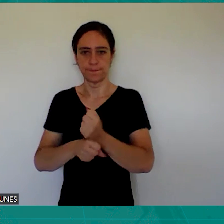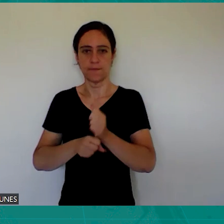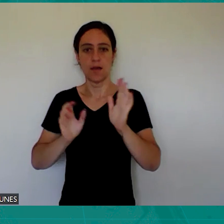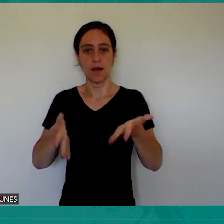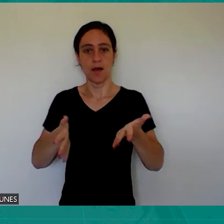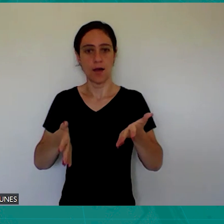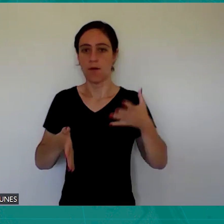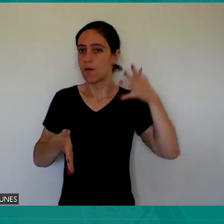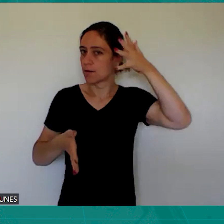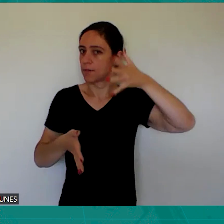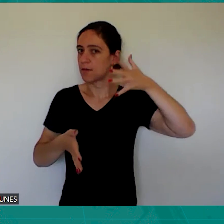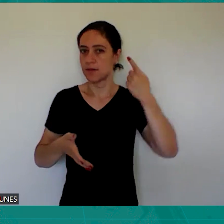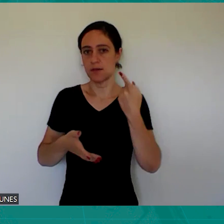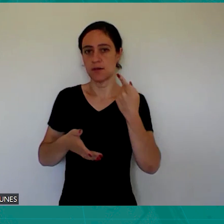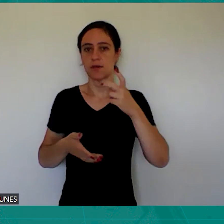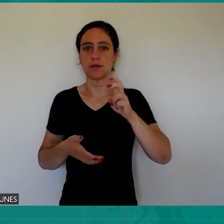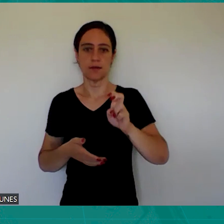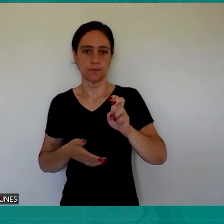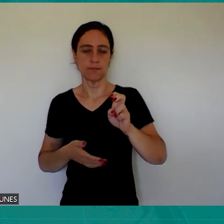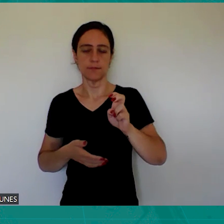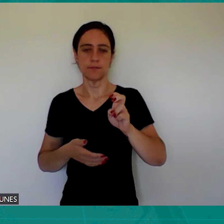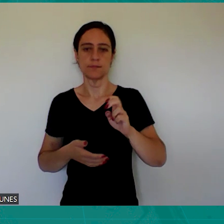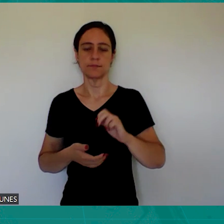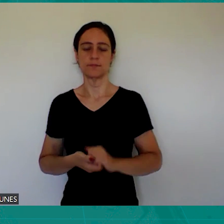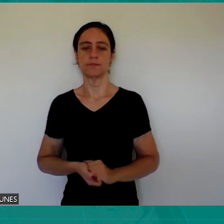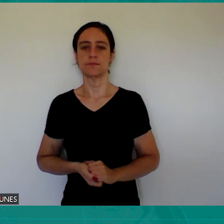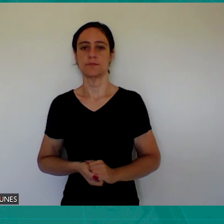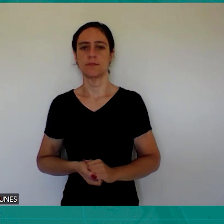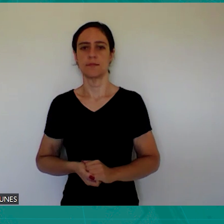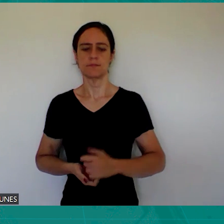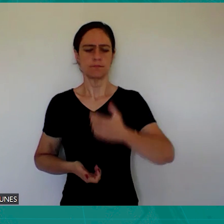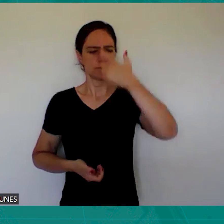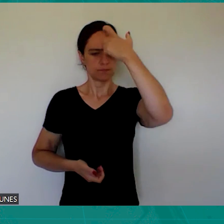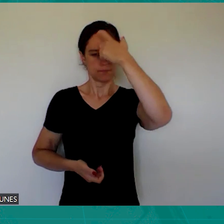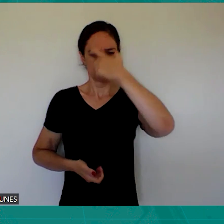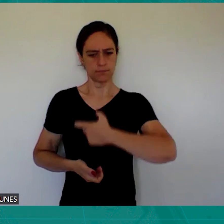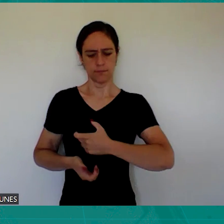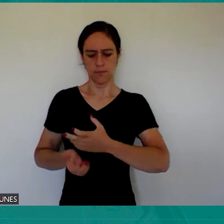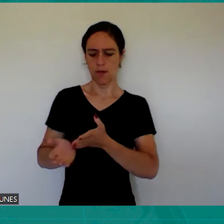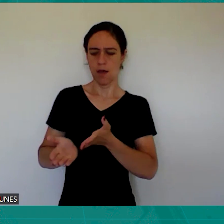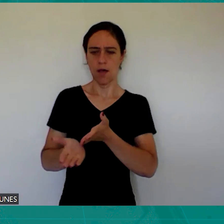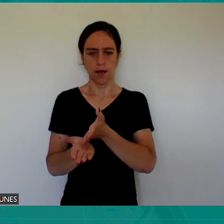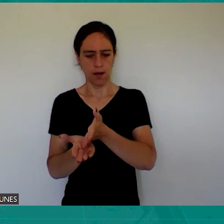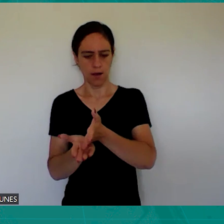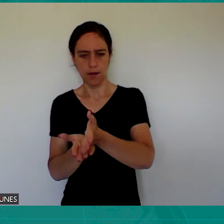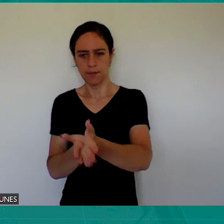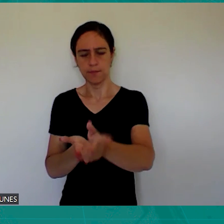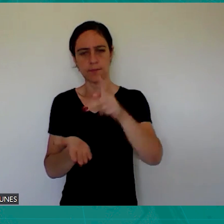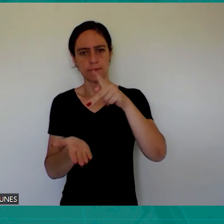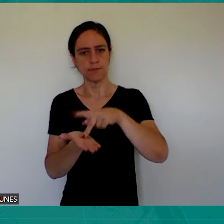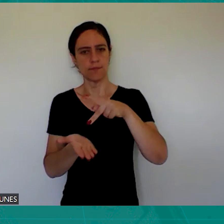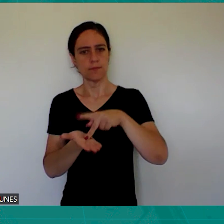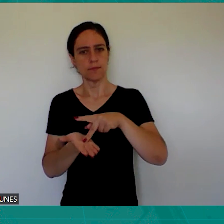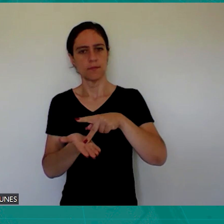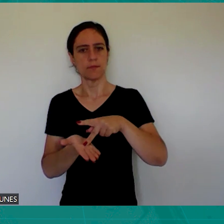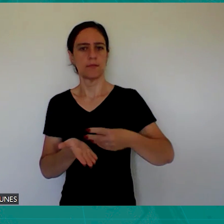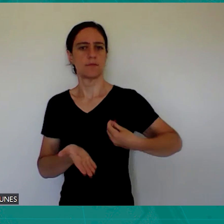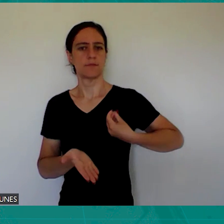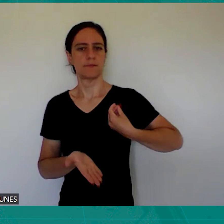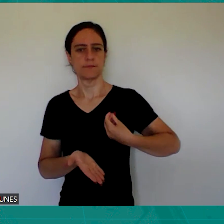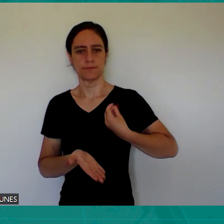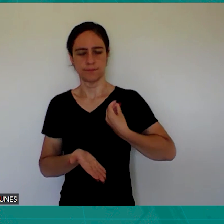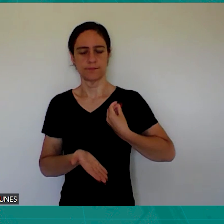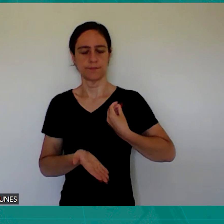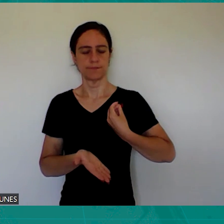número 15. Eu sou o caminho, a verdade e a vida. Leitura